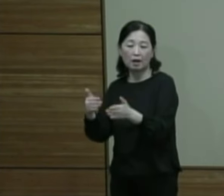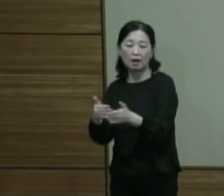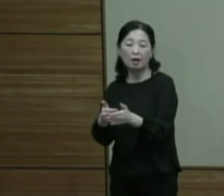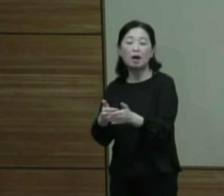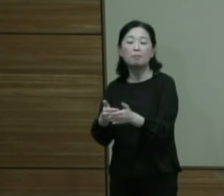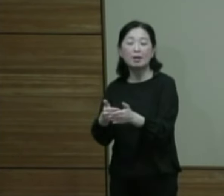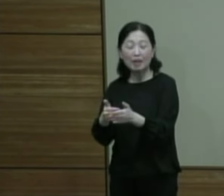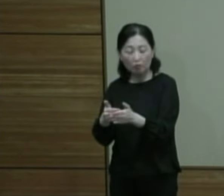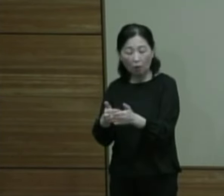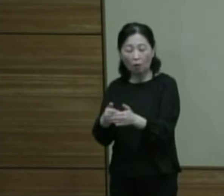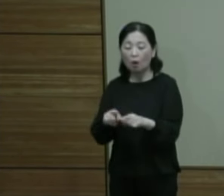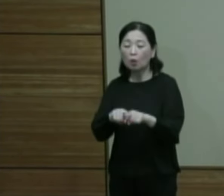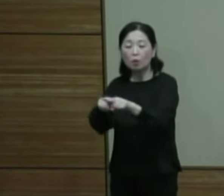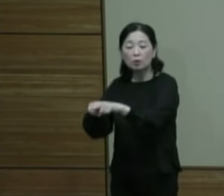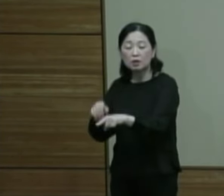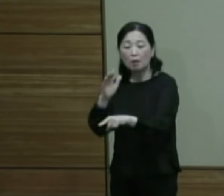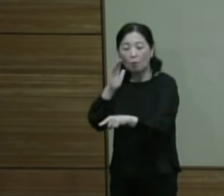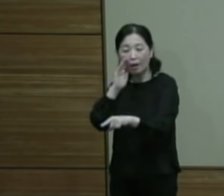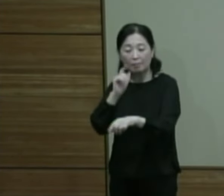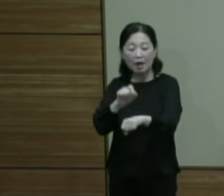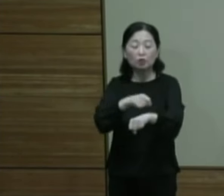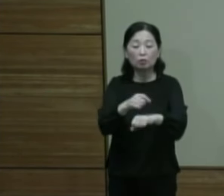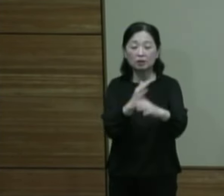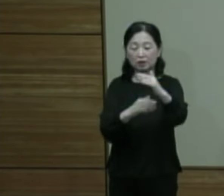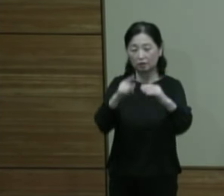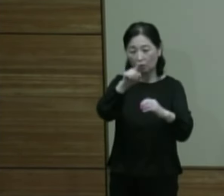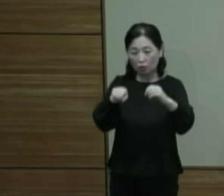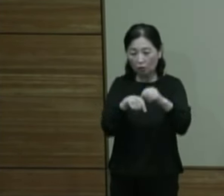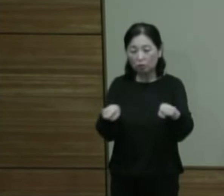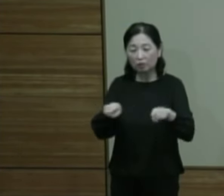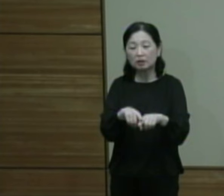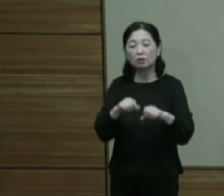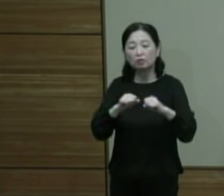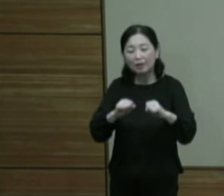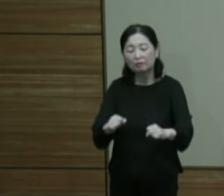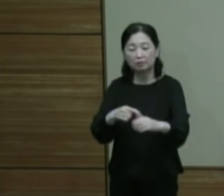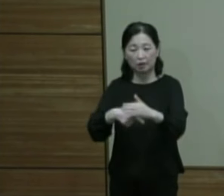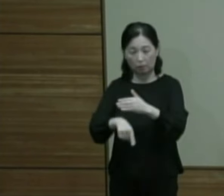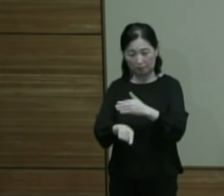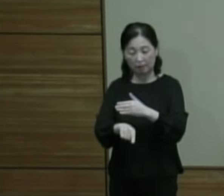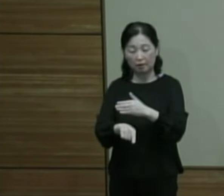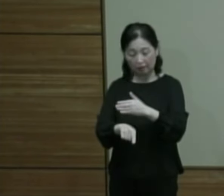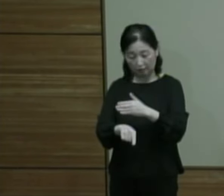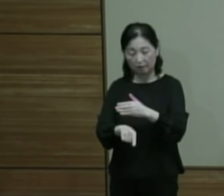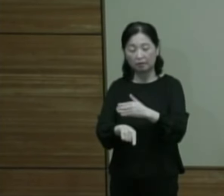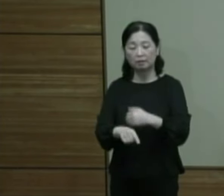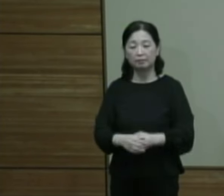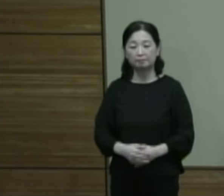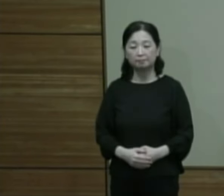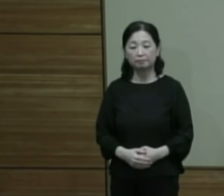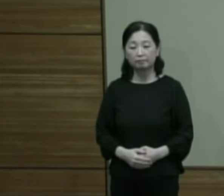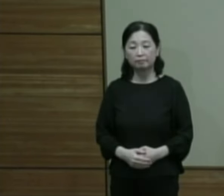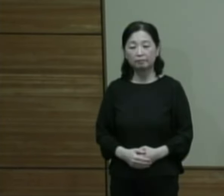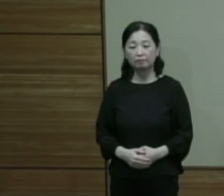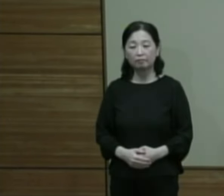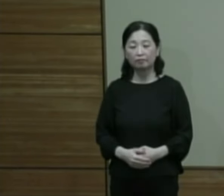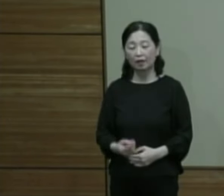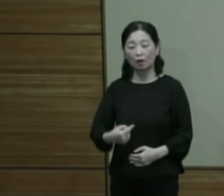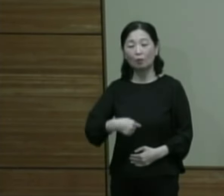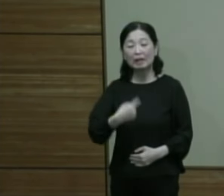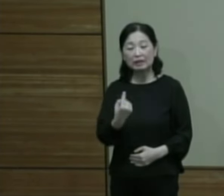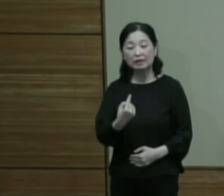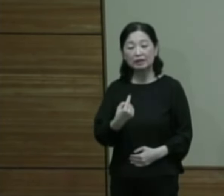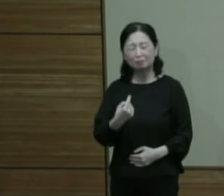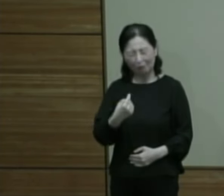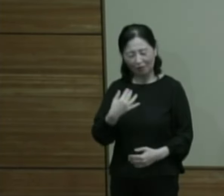ム和歌山と和歌山県、特に振興局とのコラボレーションと協力ということでありますので、私自身も大変楽し